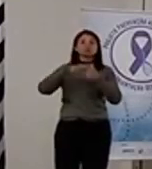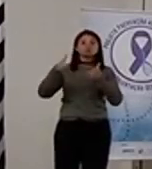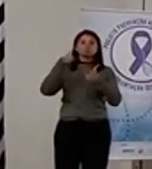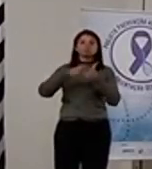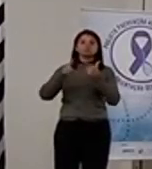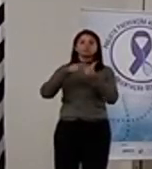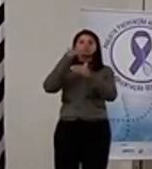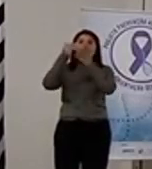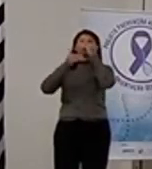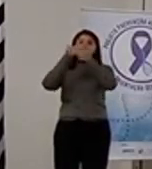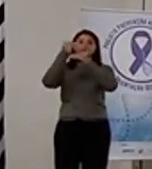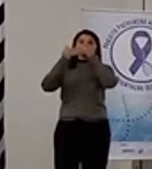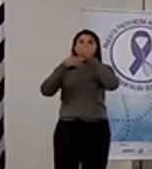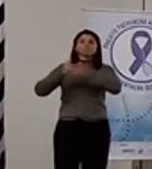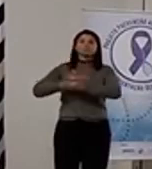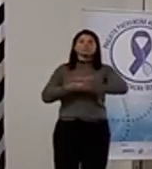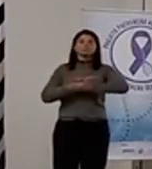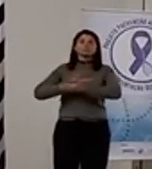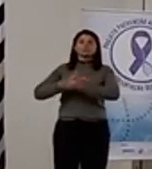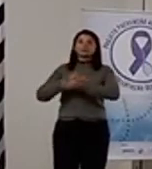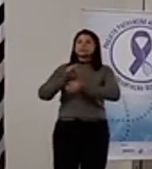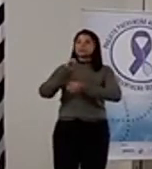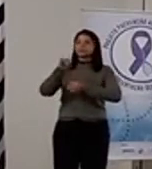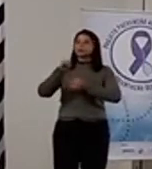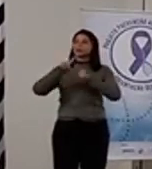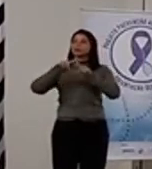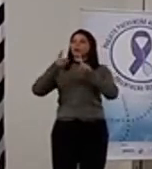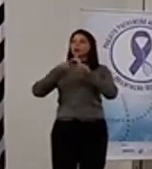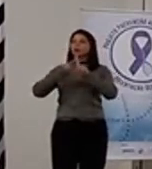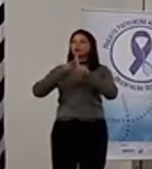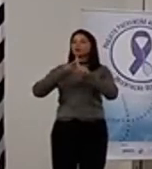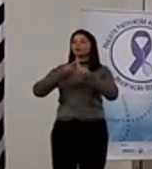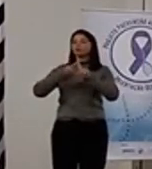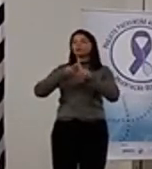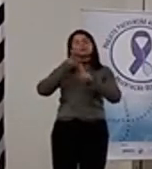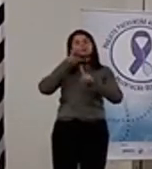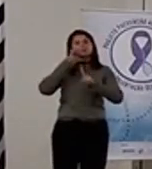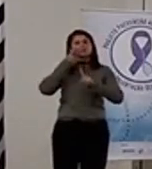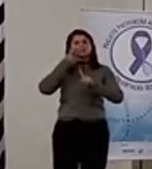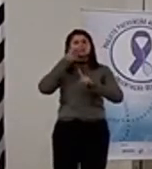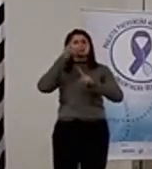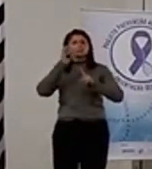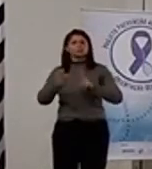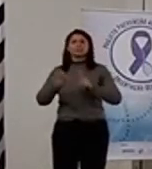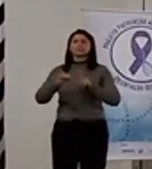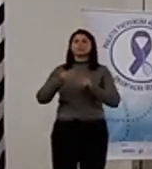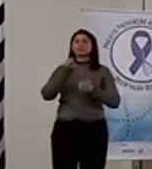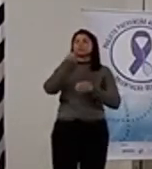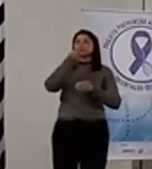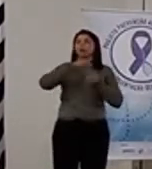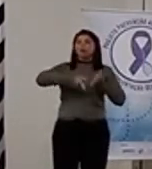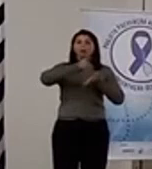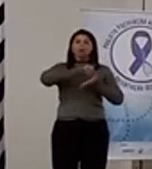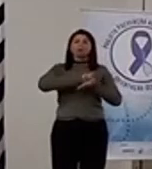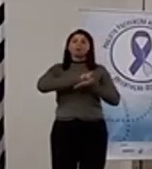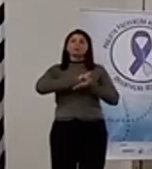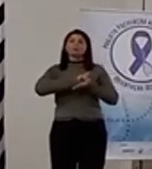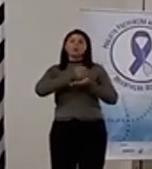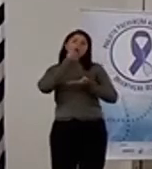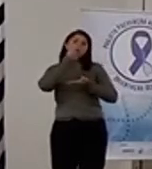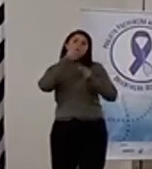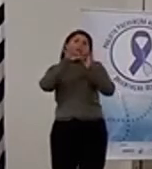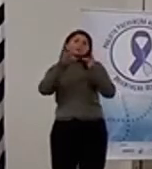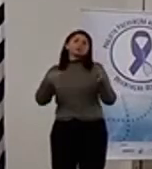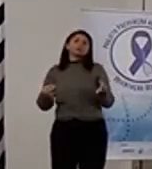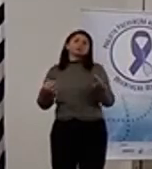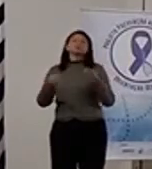a gente sempre recomenda, se você está grávida, cheque bem antes de tomar o medicamento. Às vezes, um medicamento muito simples, ele